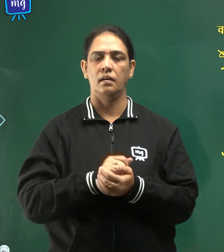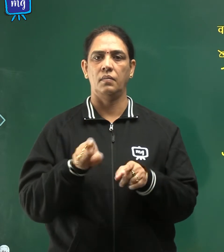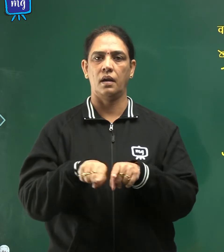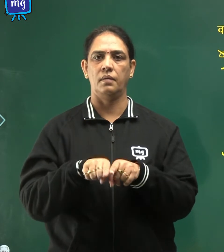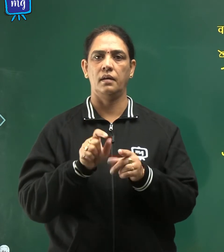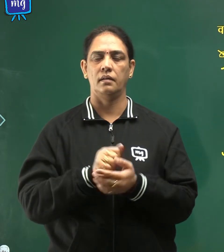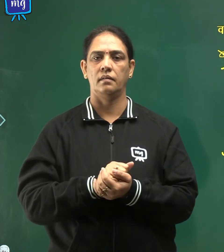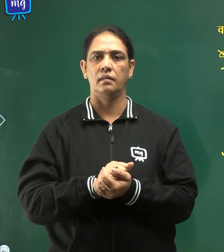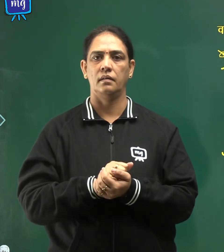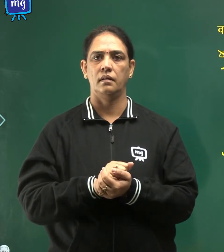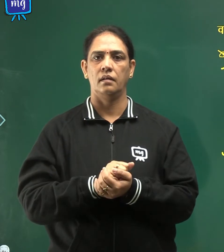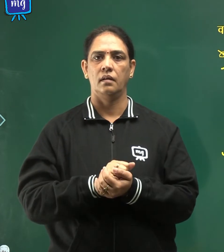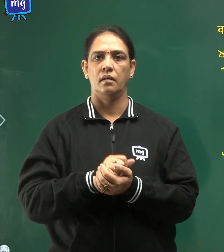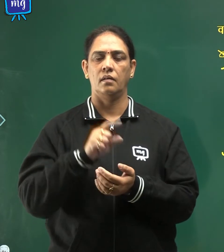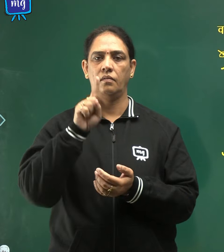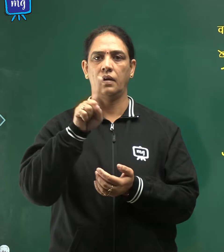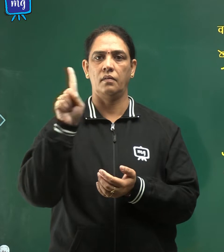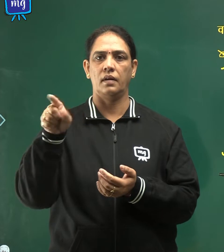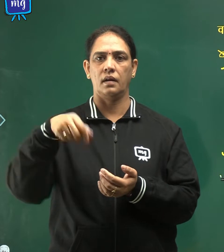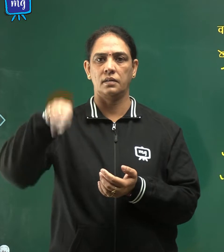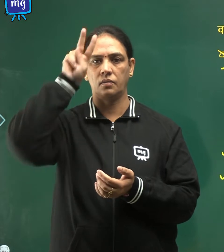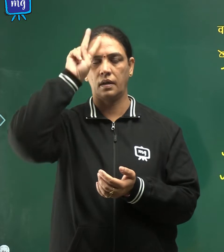बराबर 11 के स्क्वायर।